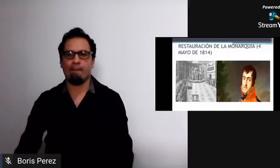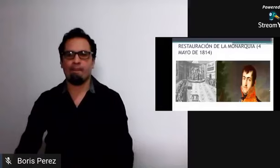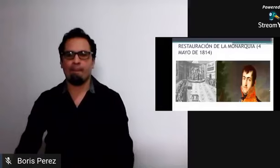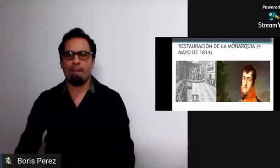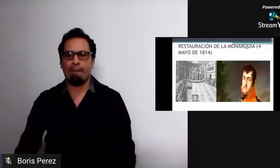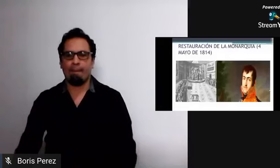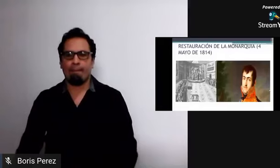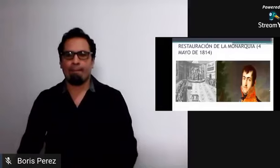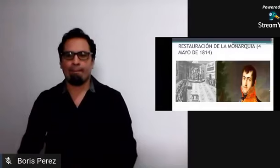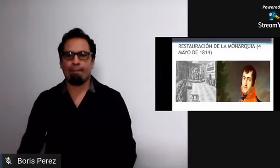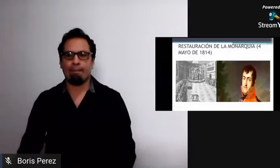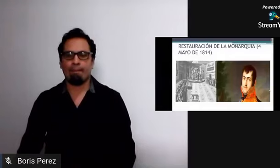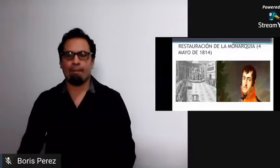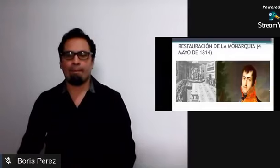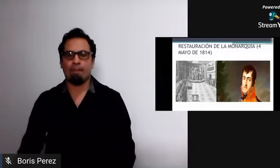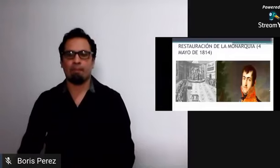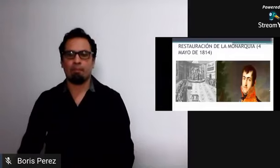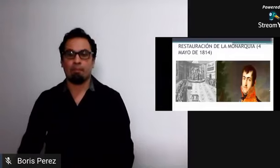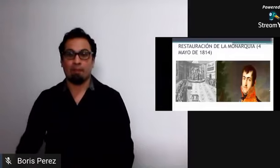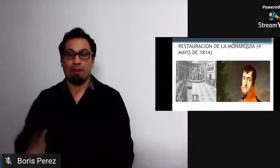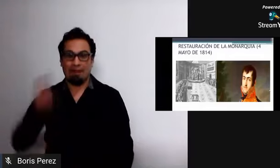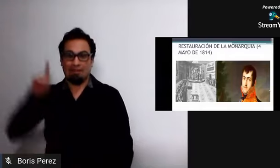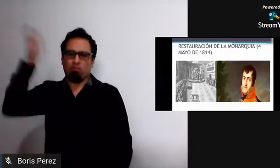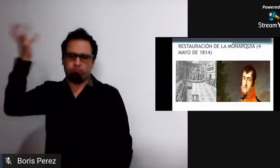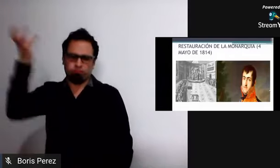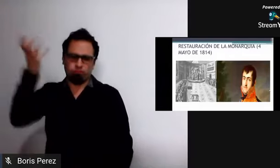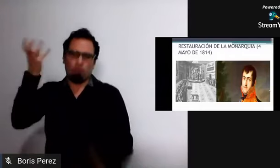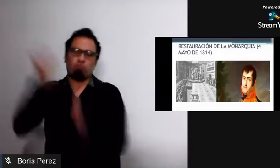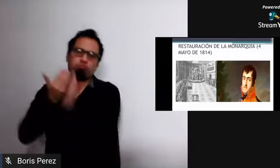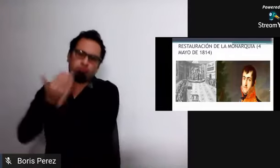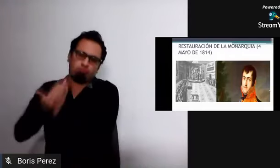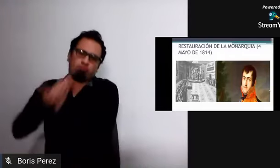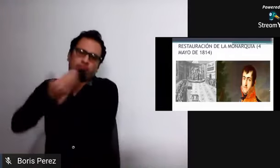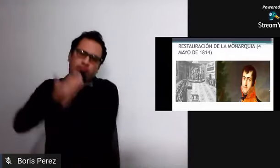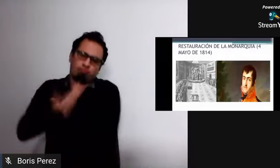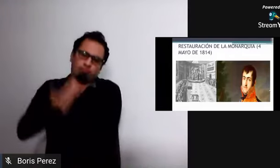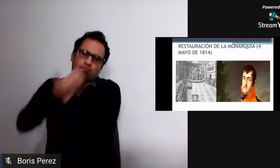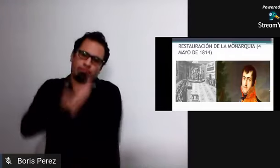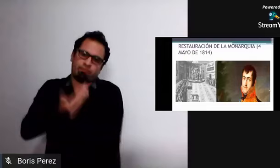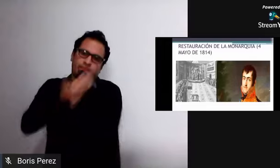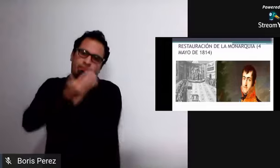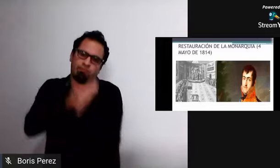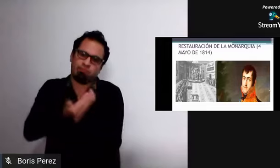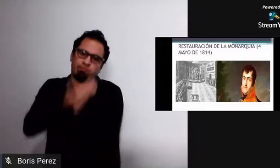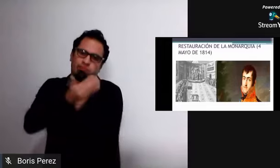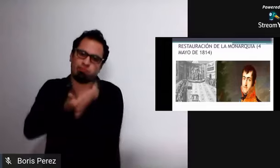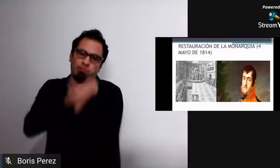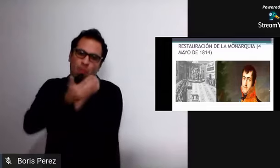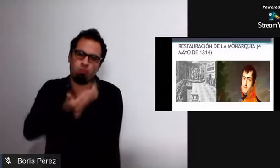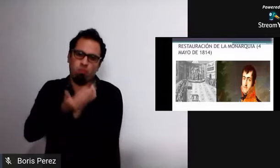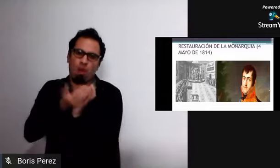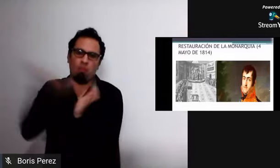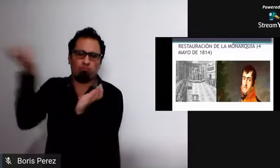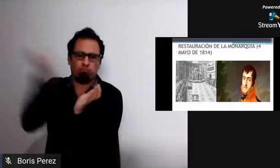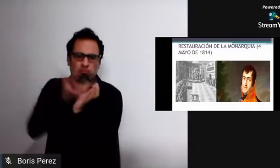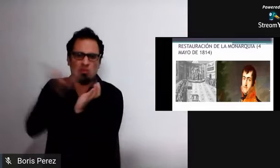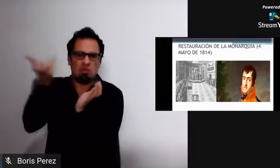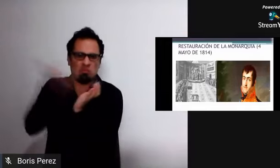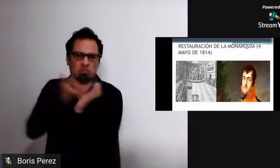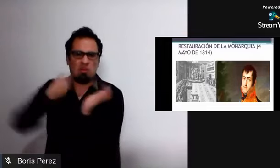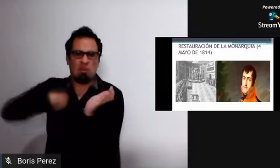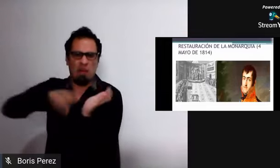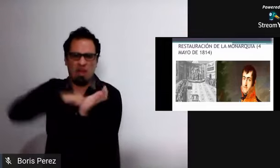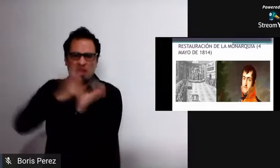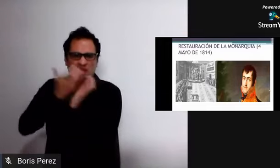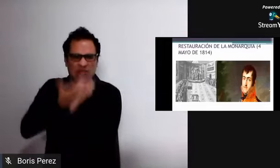de ese grupo de políticos que estaban a favor de la monarquía. Siguiente. Vemos